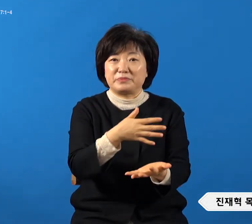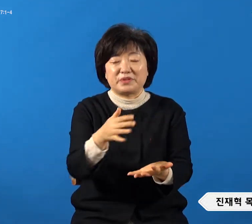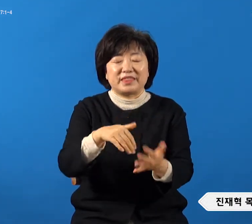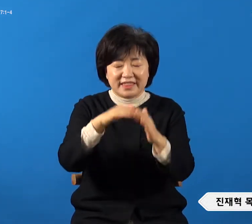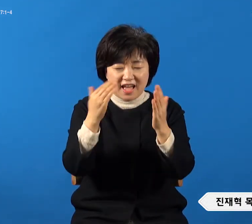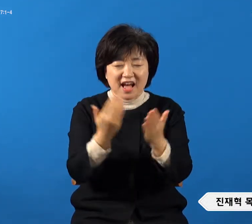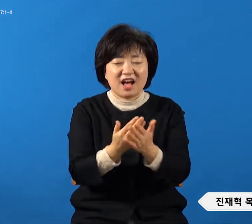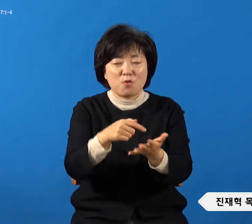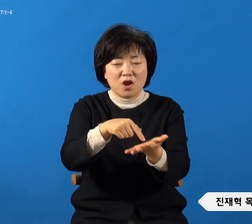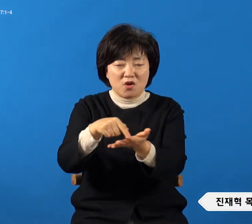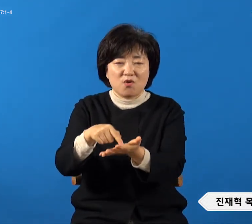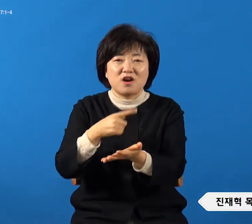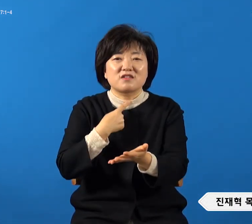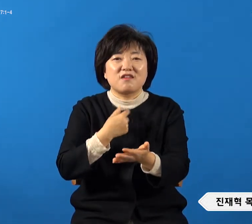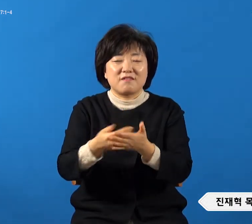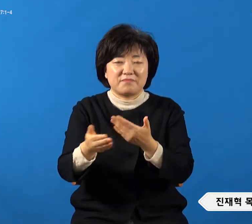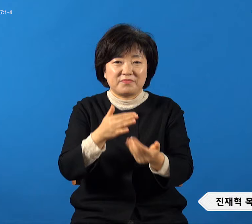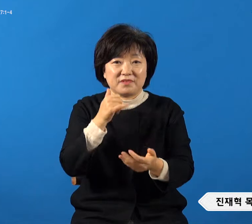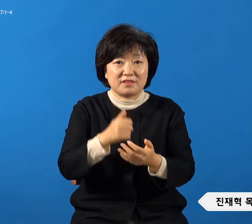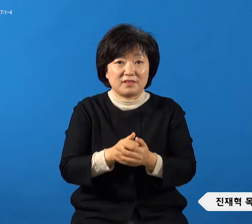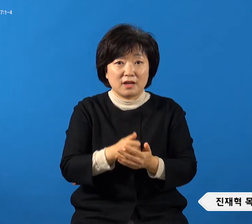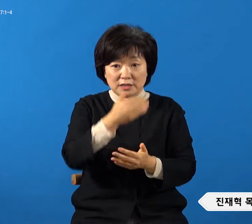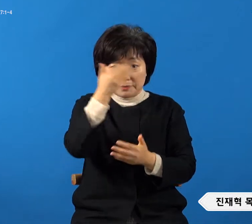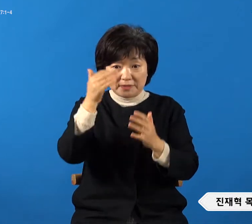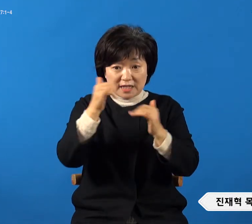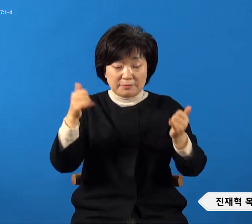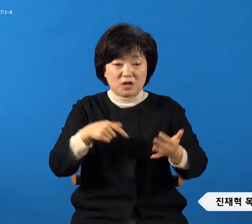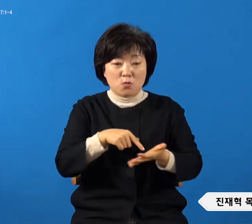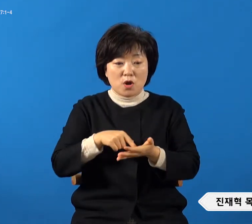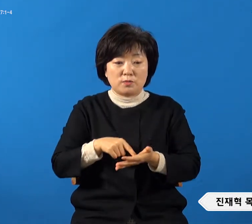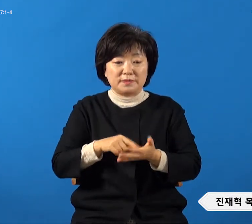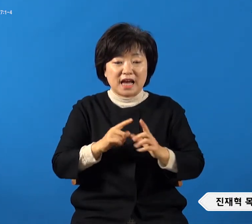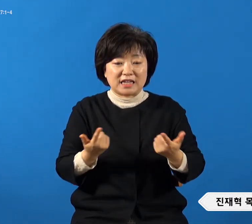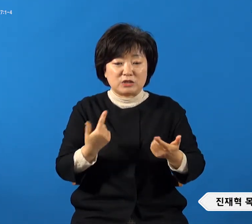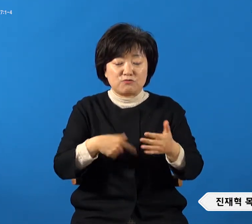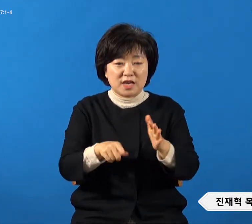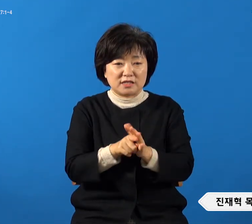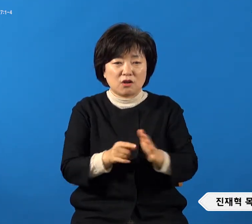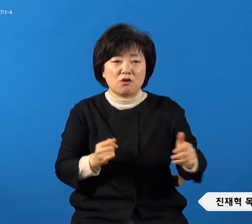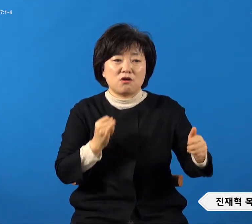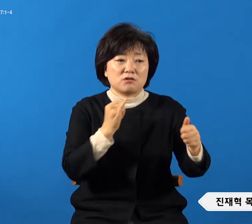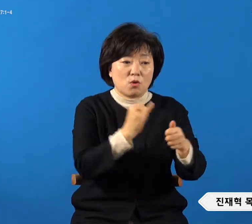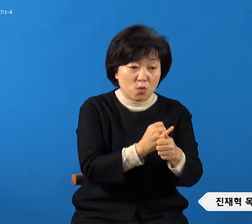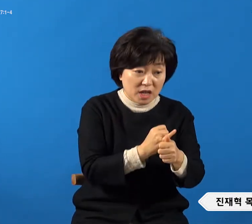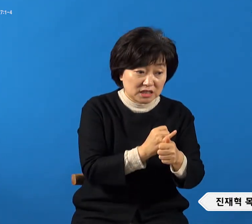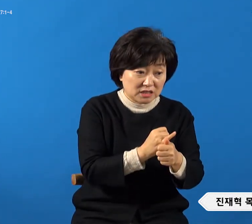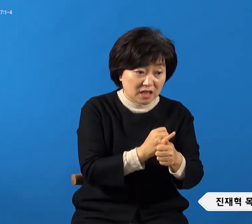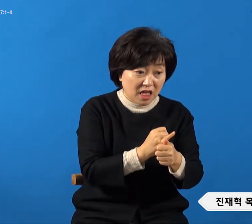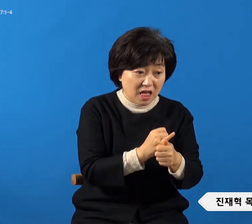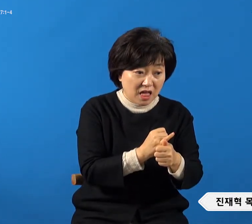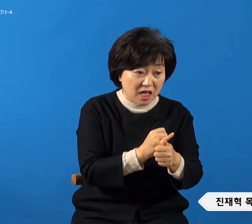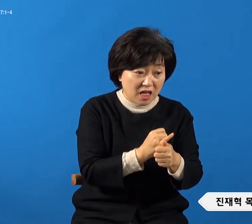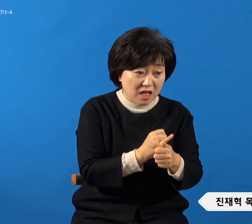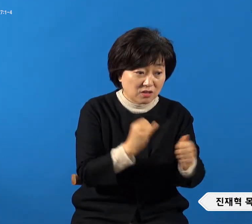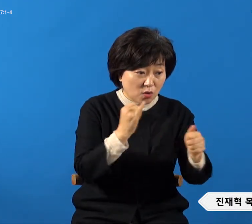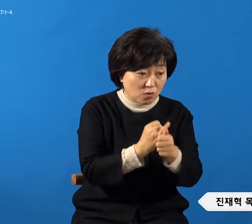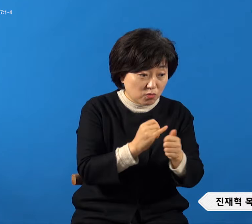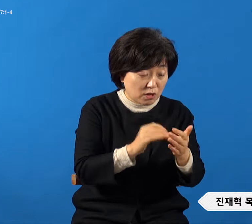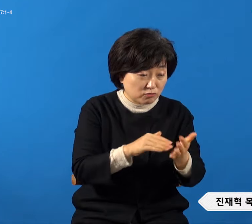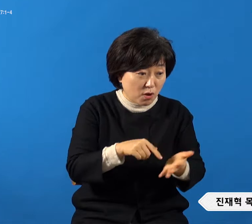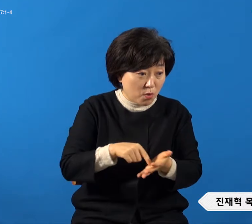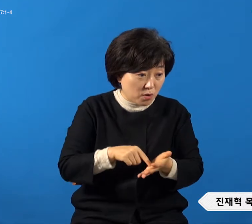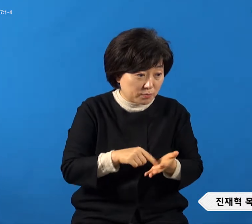없습니다. 젊은이들은 이야기합니다. 외롭지 않기 위해서 결혼을 했다고. 그런데 결혼한 후에 외롭지